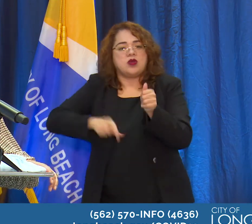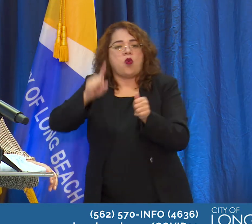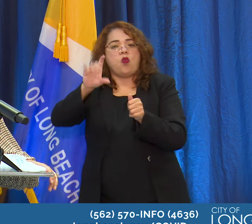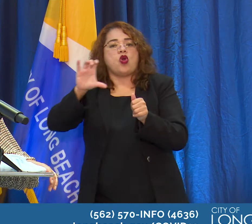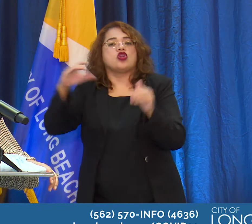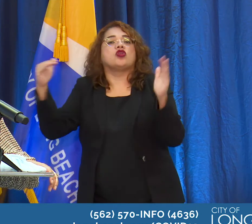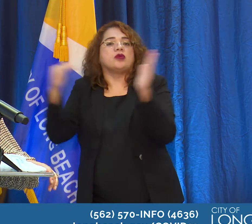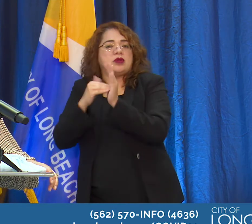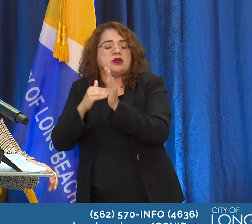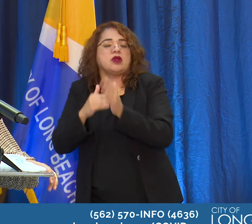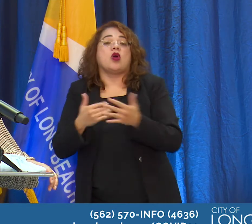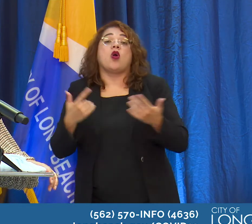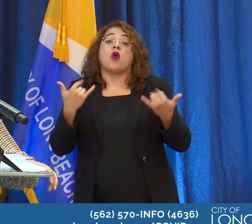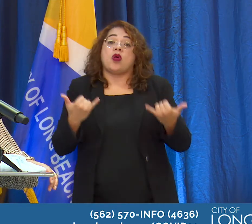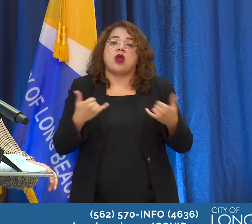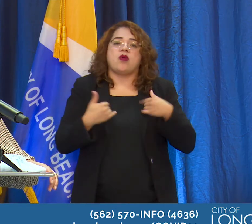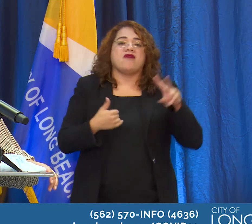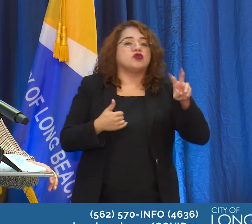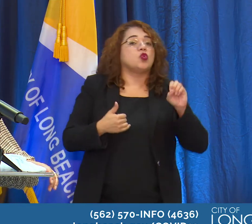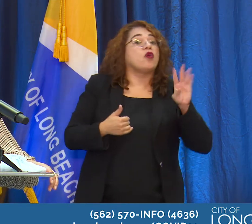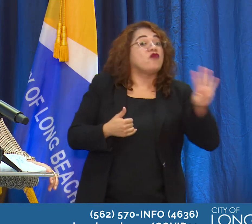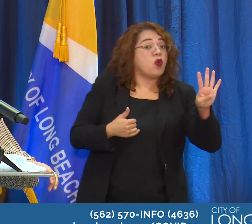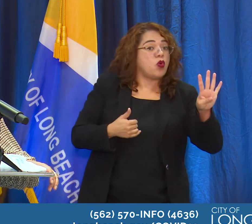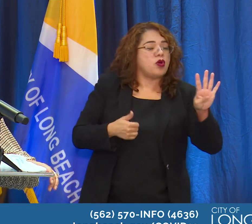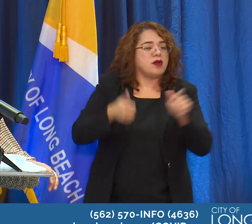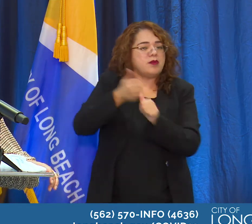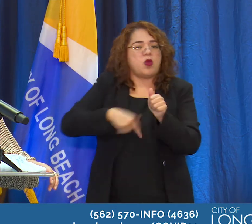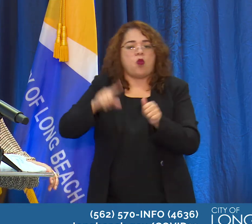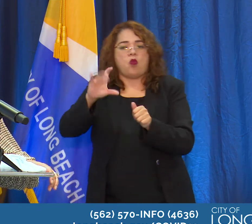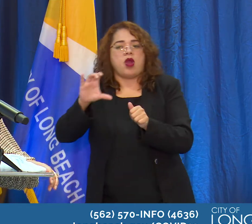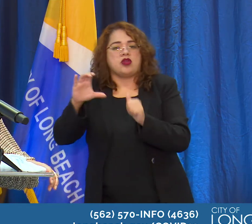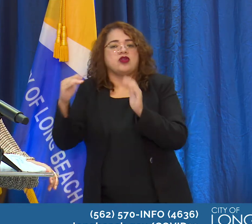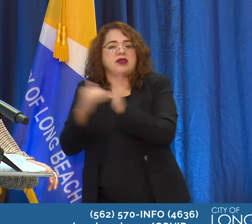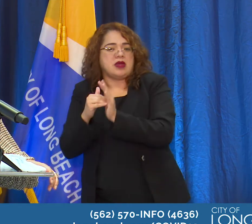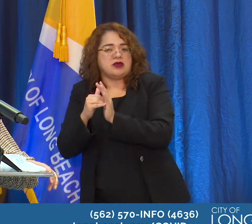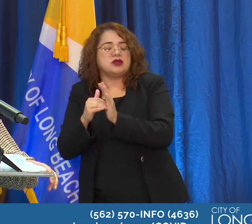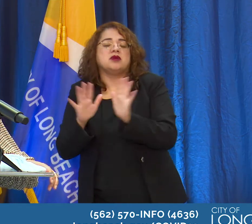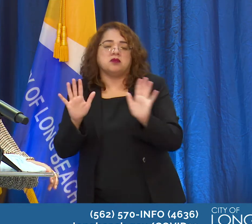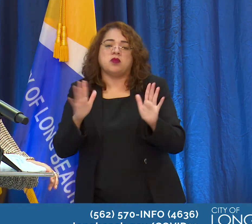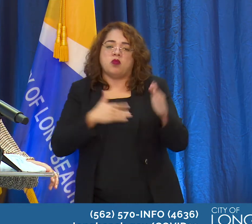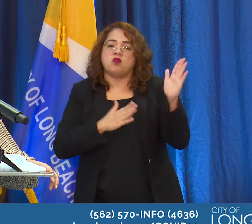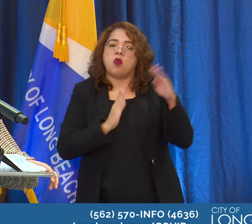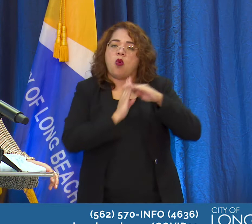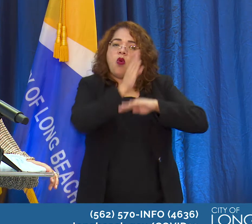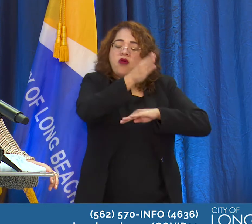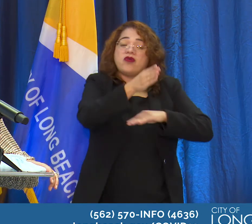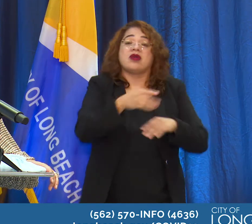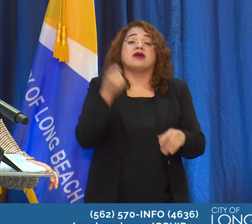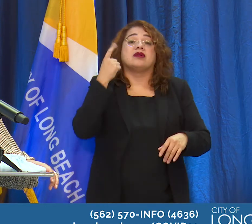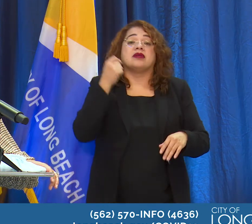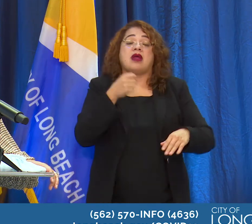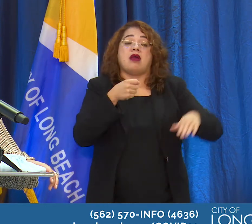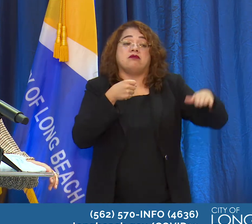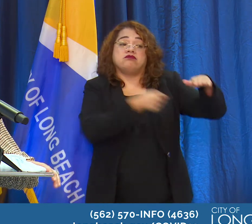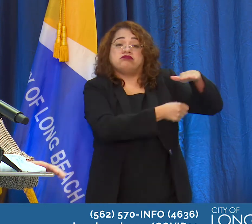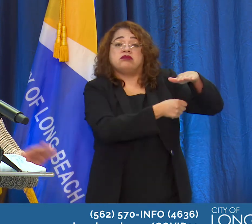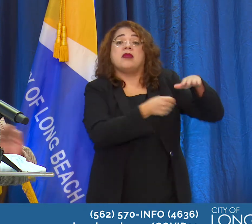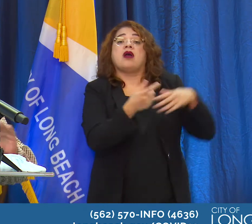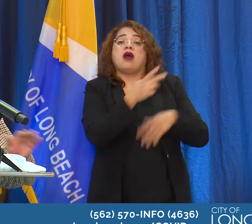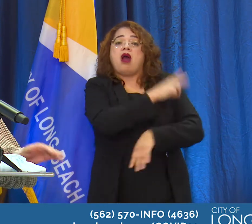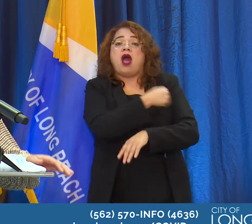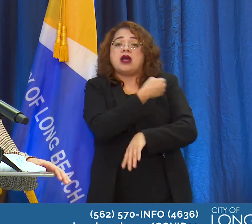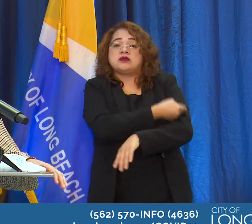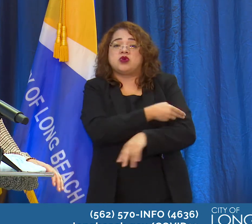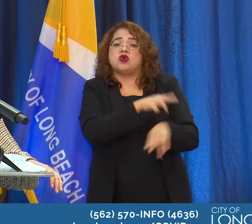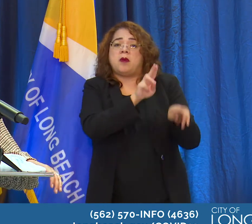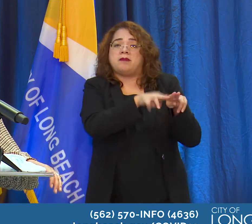personas y tenemos 204. La segunda, las hospitalizaciones, no ha cambiado,